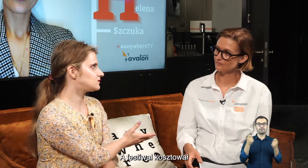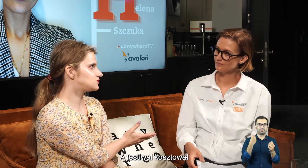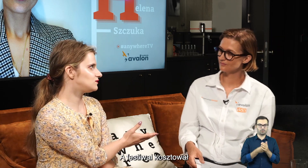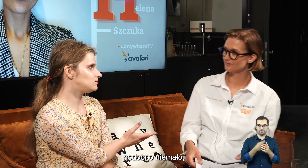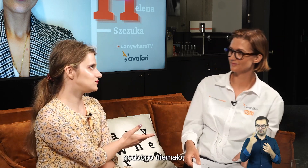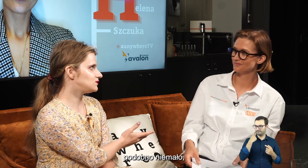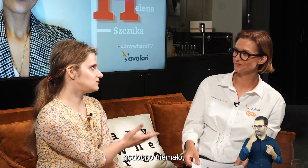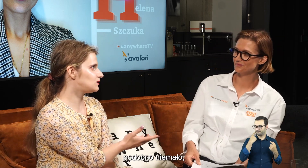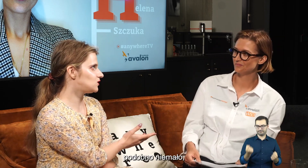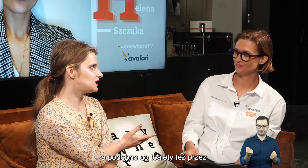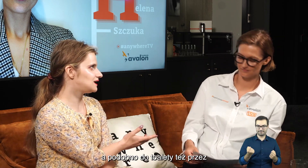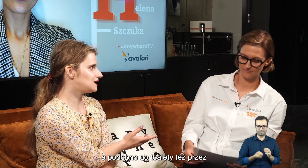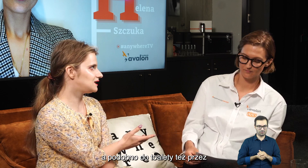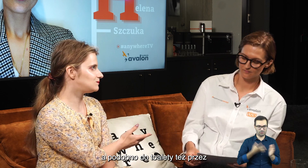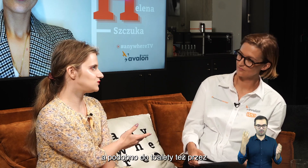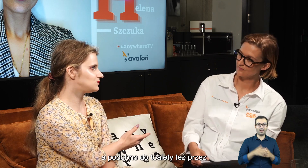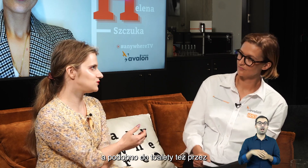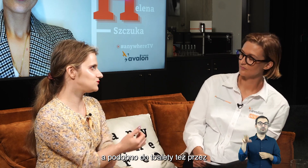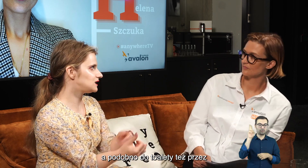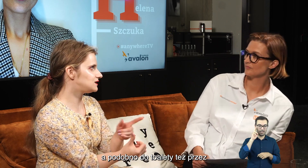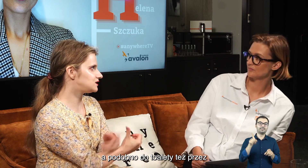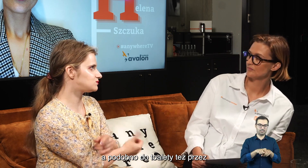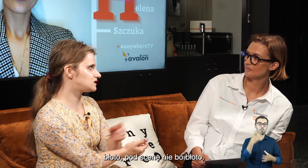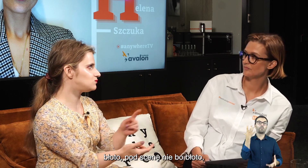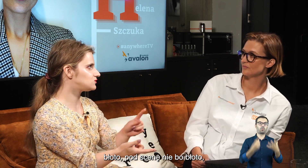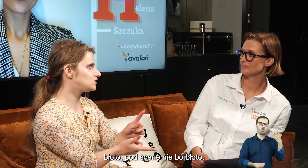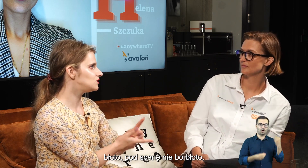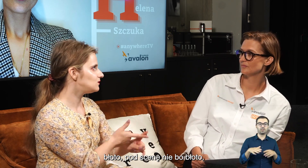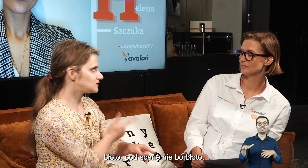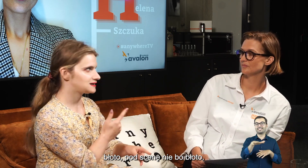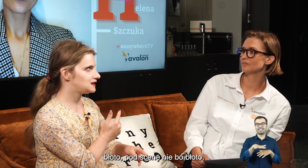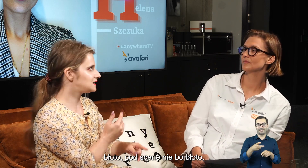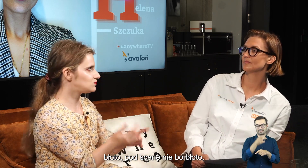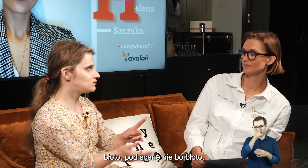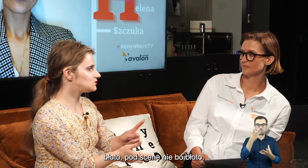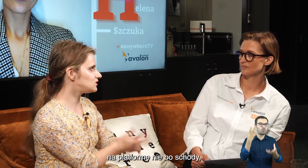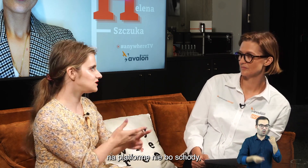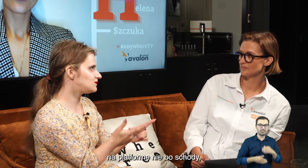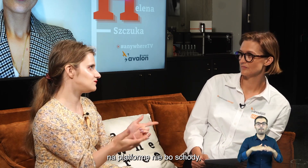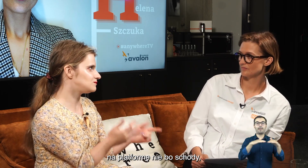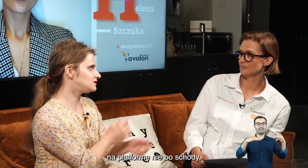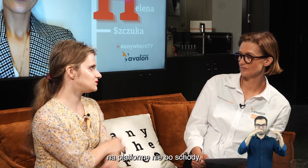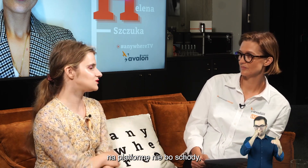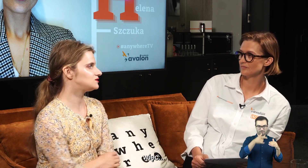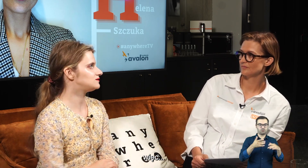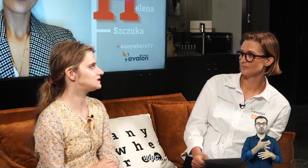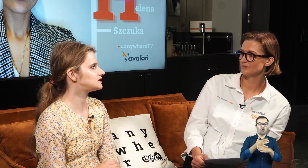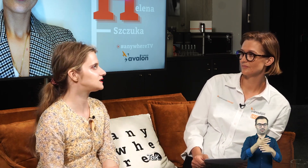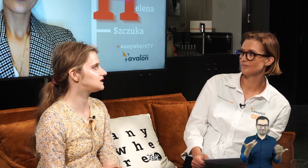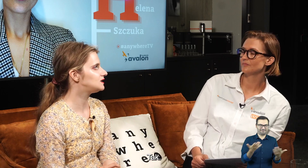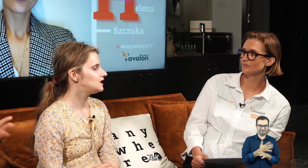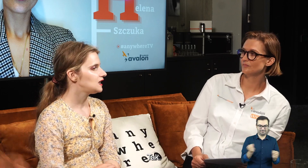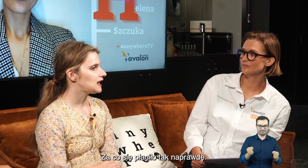Festiwal kosztował podobno niemało, a podobno do toalety też przez błoto, pod scenę niebo błoto, a na platformę niebo schody,